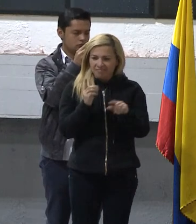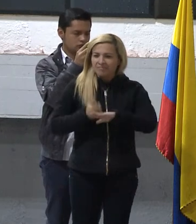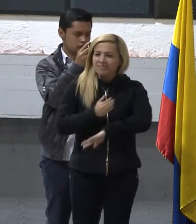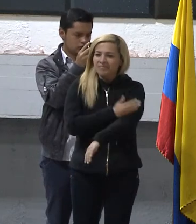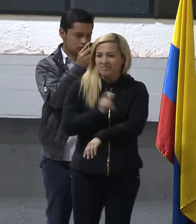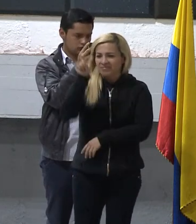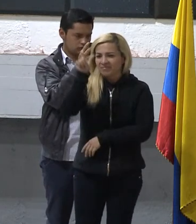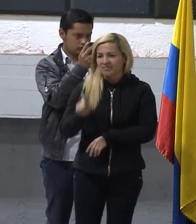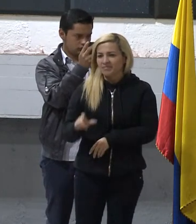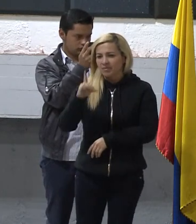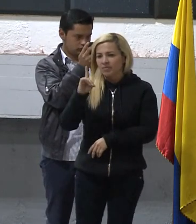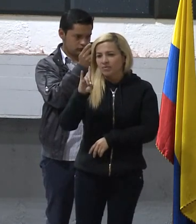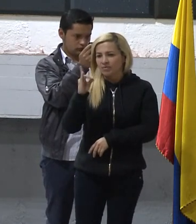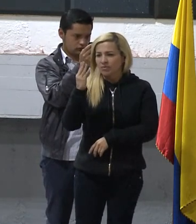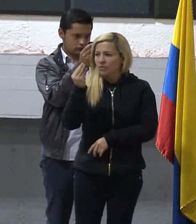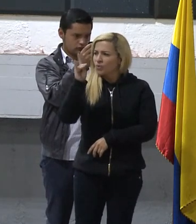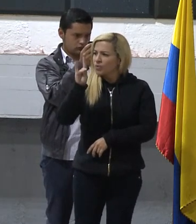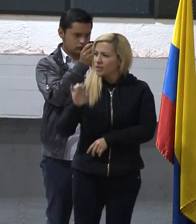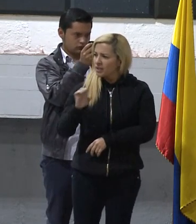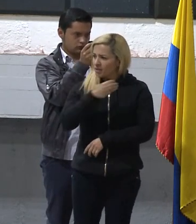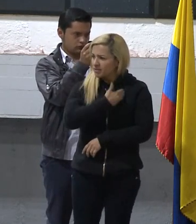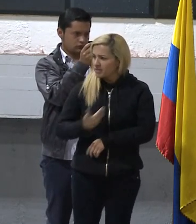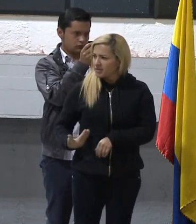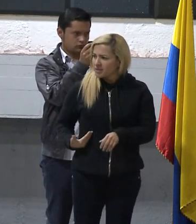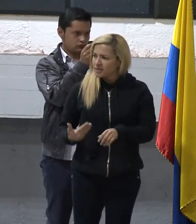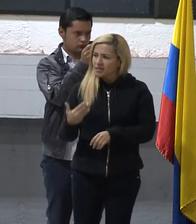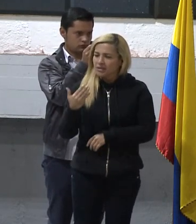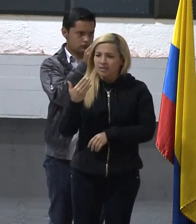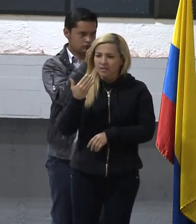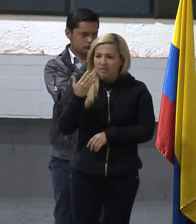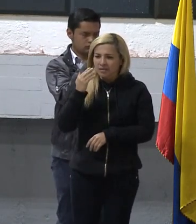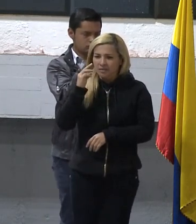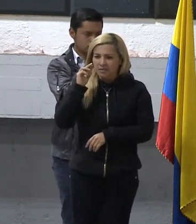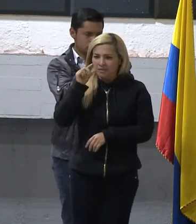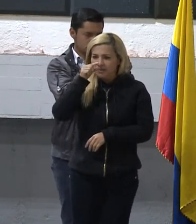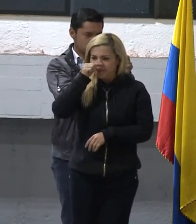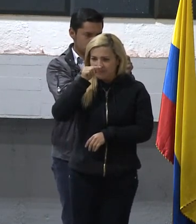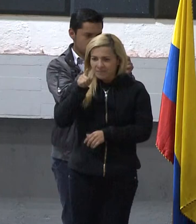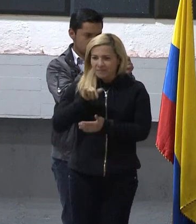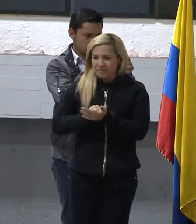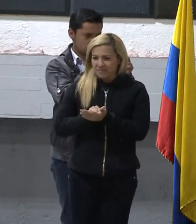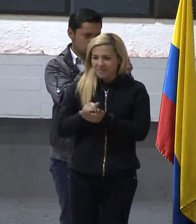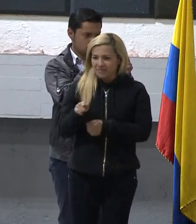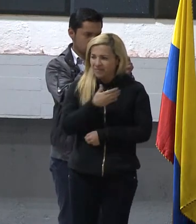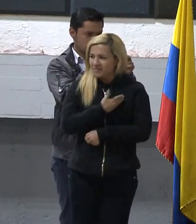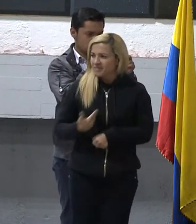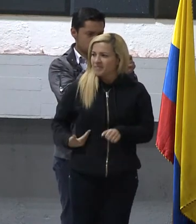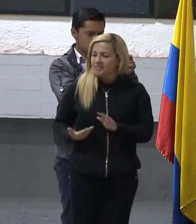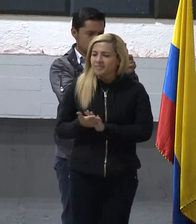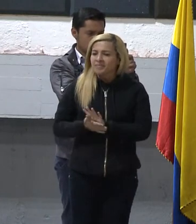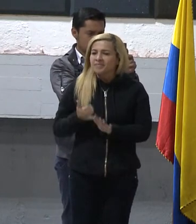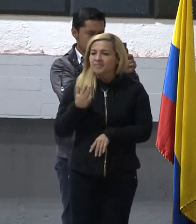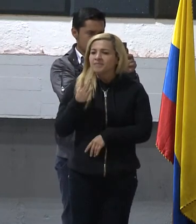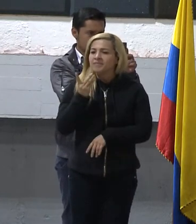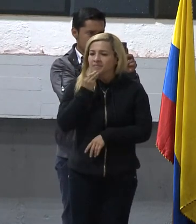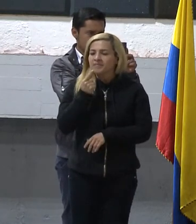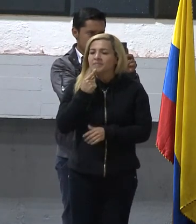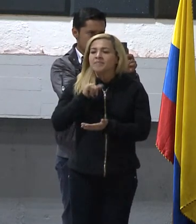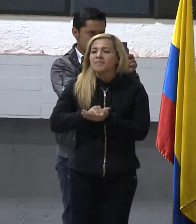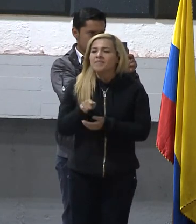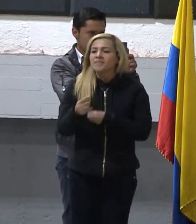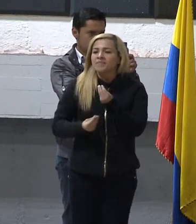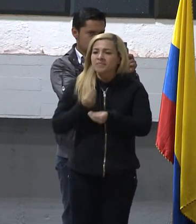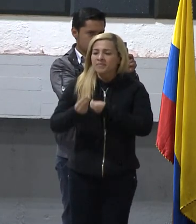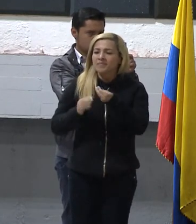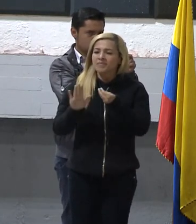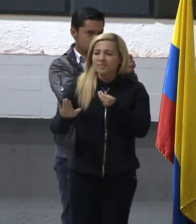paso por el banco interamericano de desarrollo la economía de naranja una propuesta para exprimir a los trabajadores de la cultura y